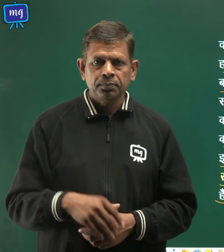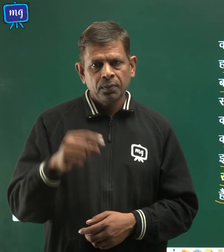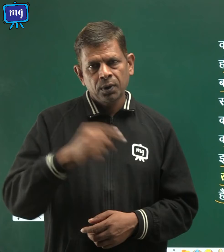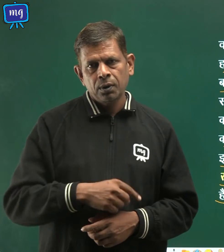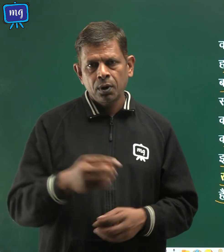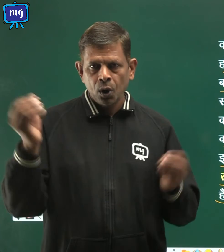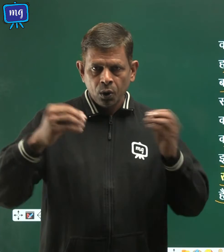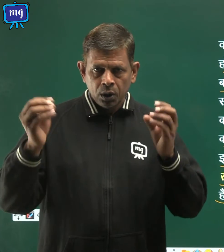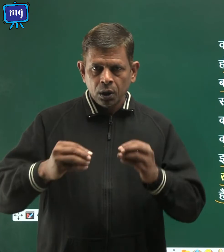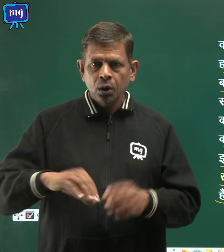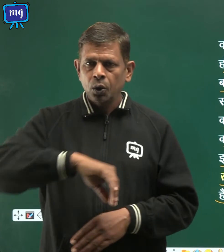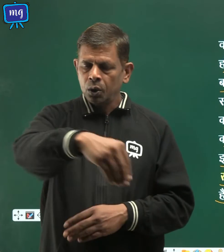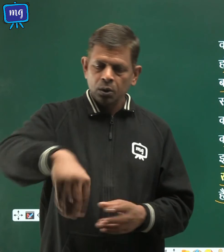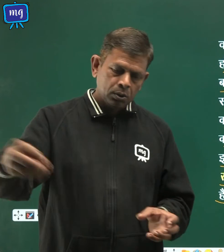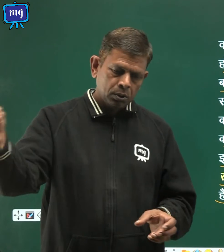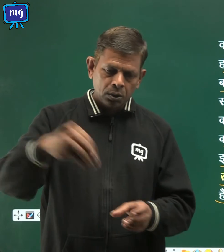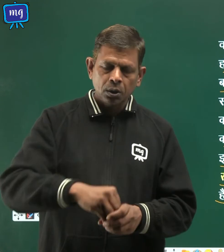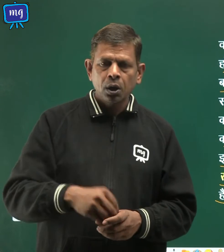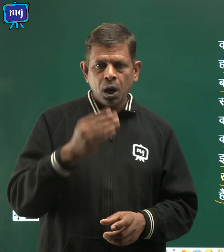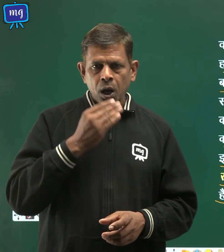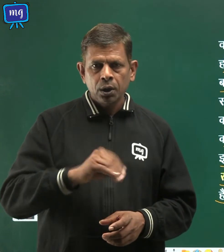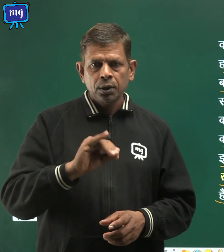यह वर्षा जल संग्रहण कहलाता है।